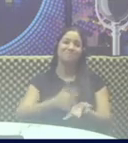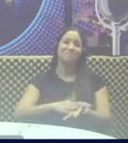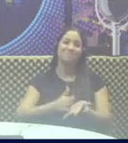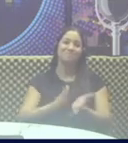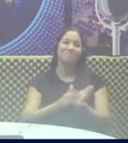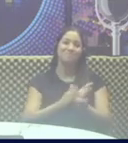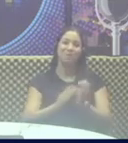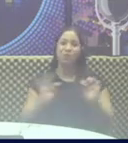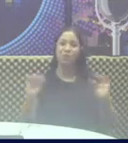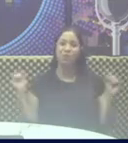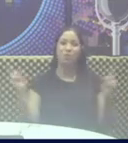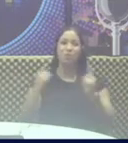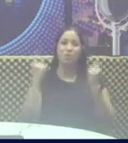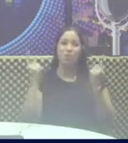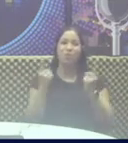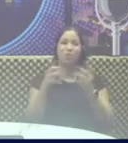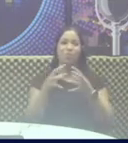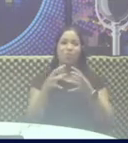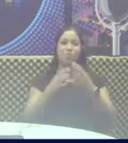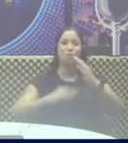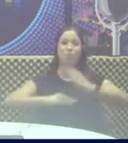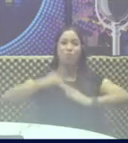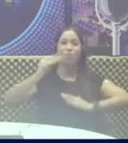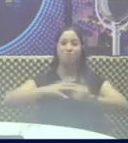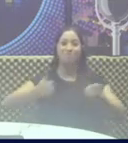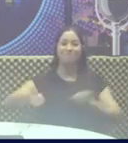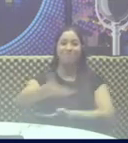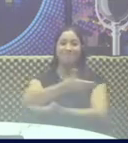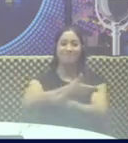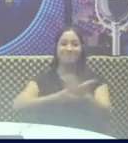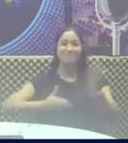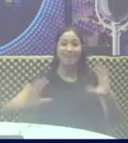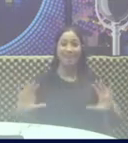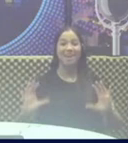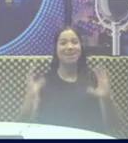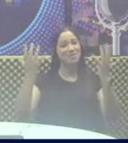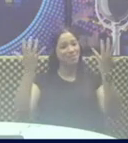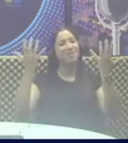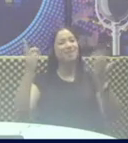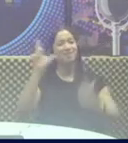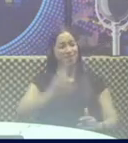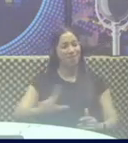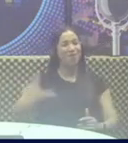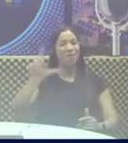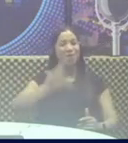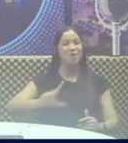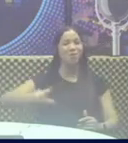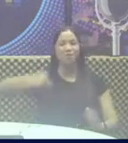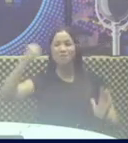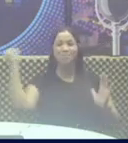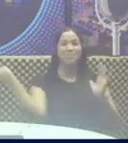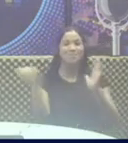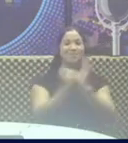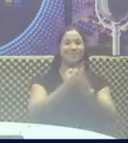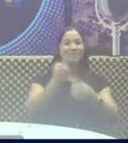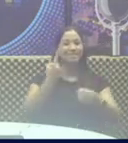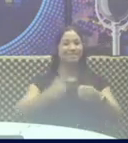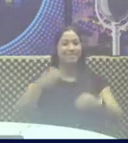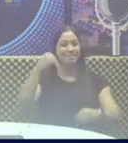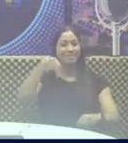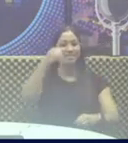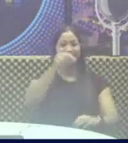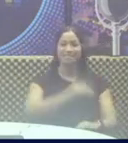as agremiações, bloquinhos e profissionais envolvidos nesta festa que com certeza fez história aqui em nossa cidade.